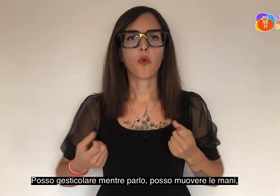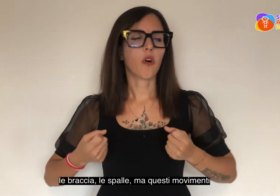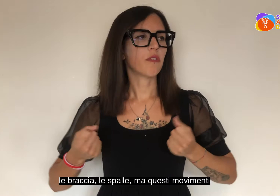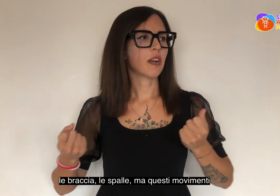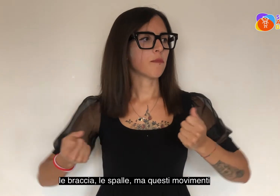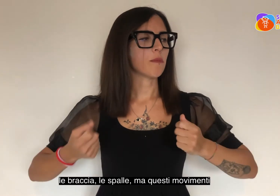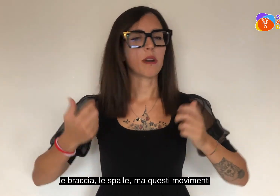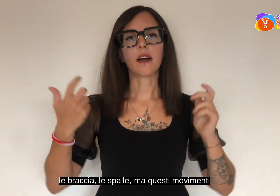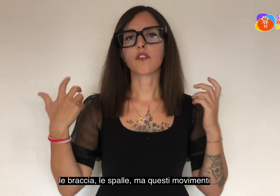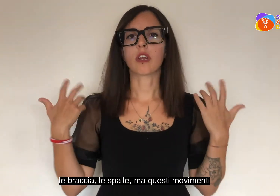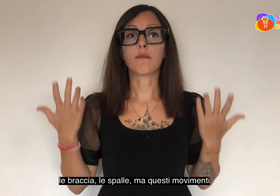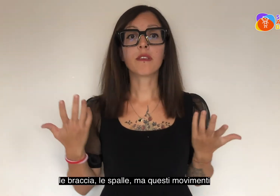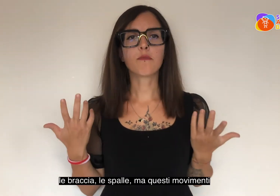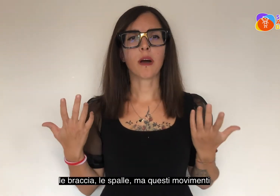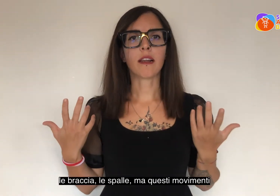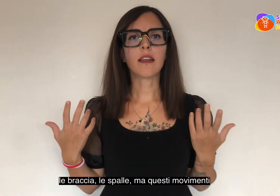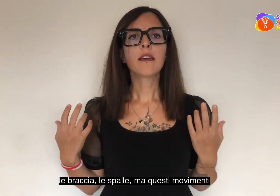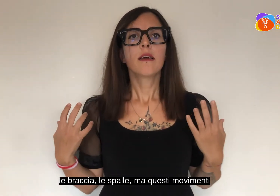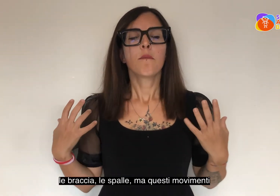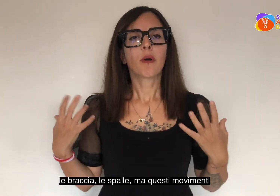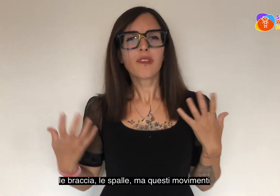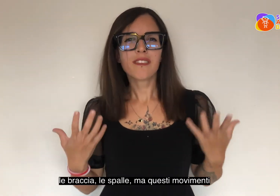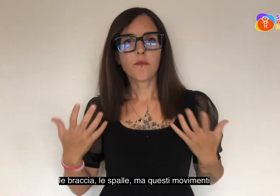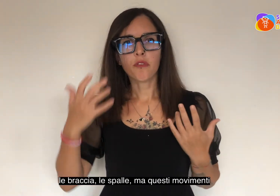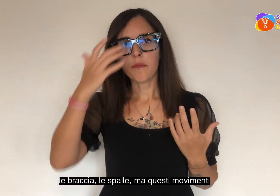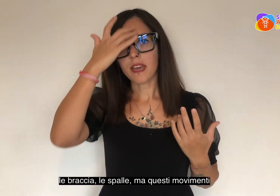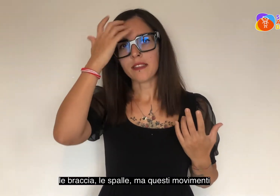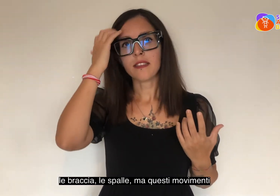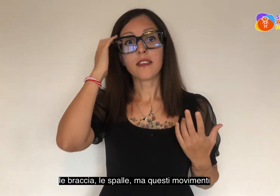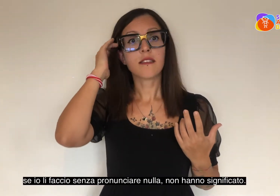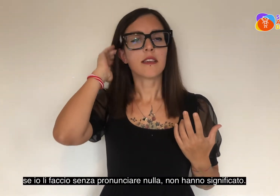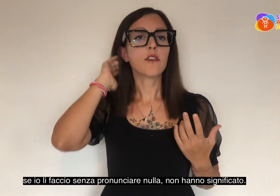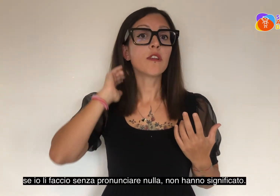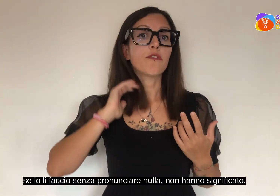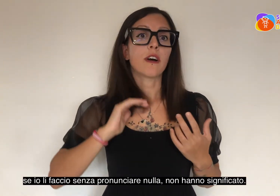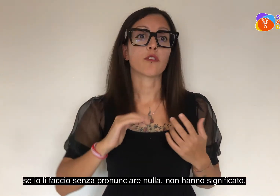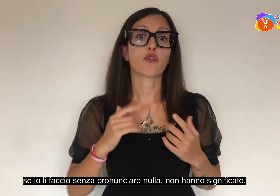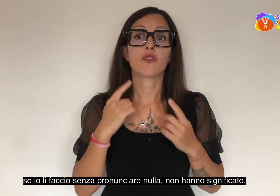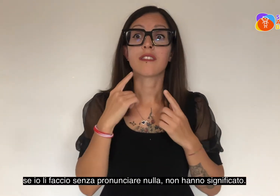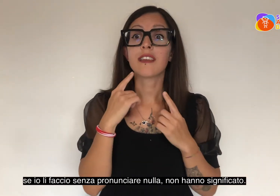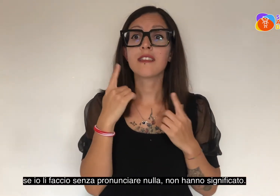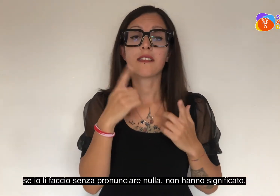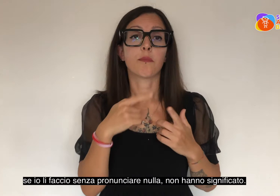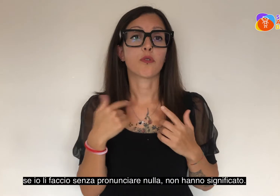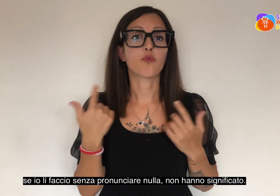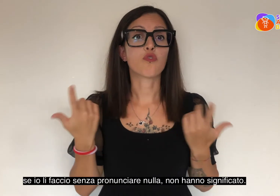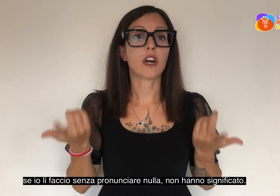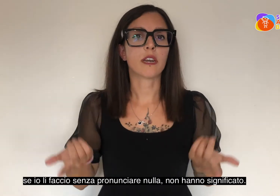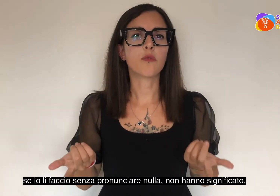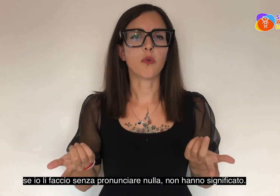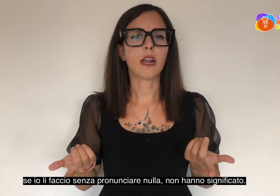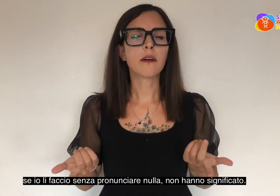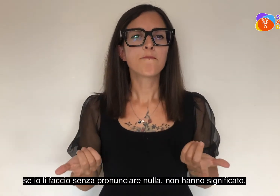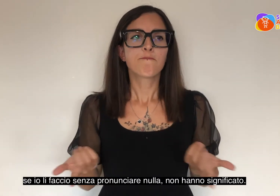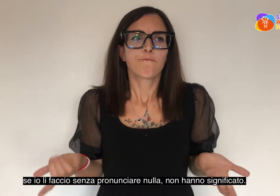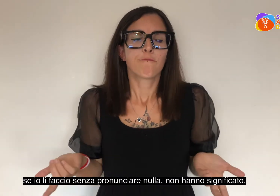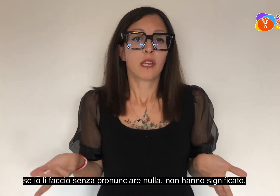muovere le mie braccia, le mie spalle, ma questi movimenti, se io li faccio senza pronunciare nulla, non